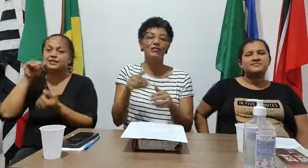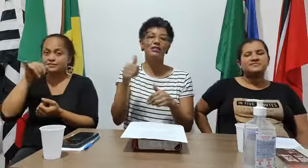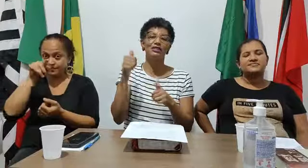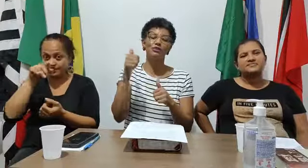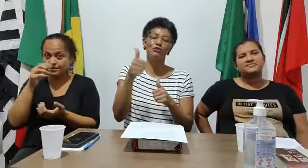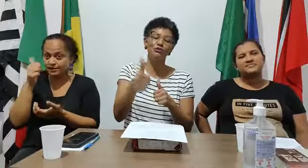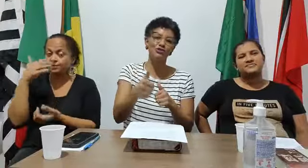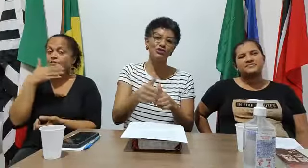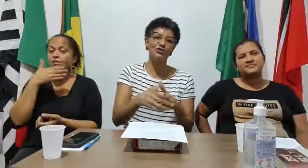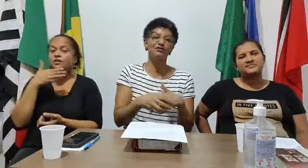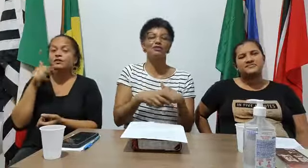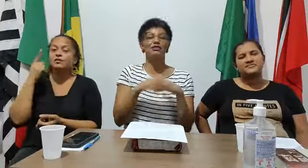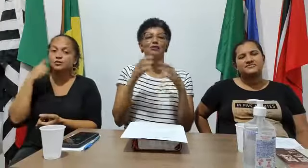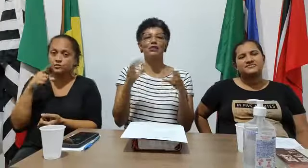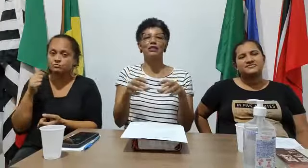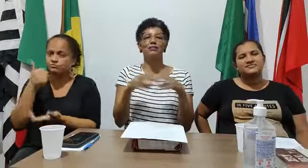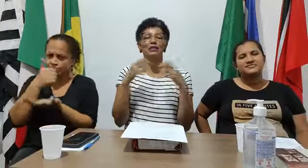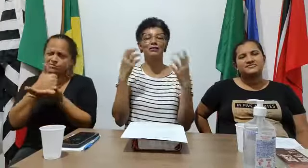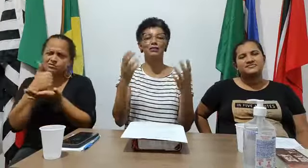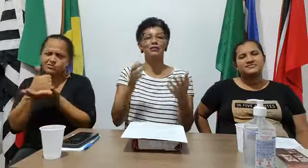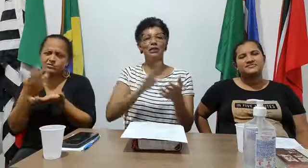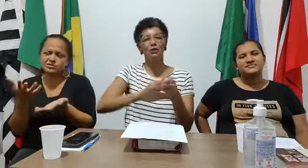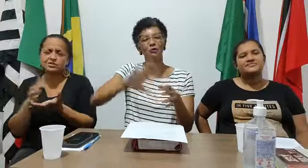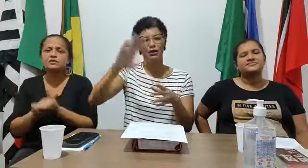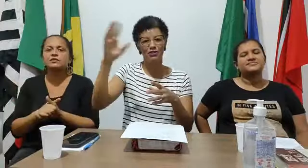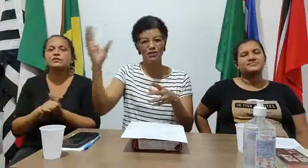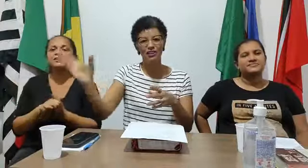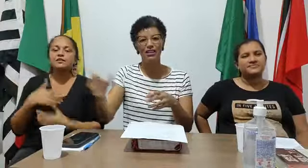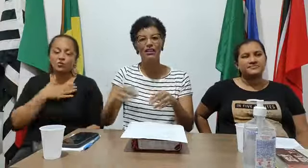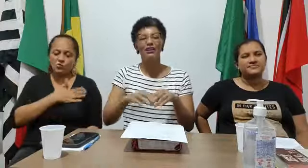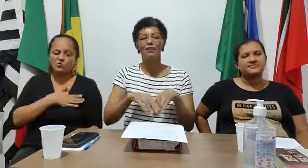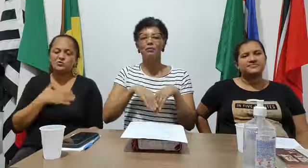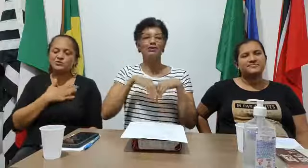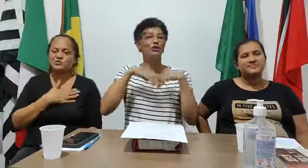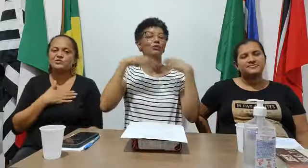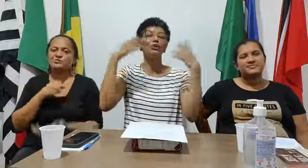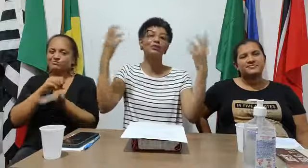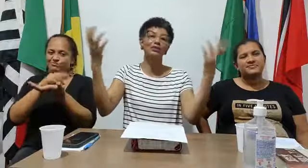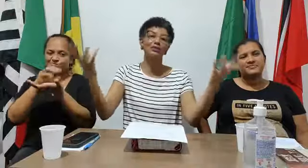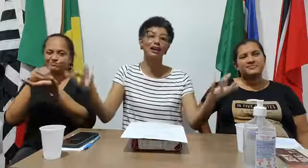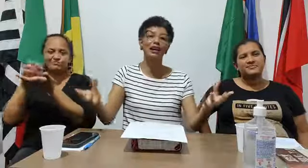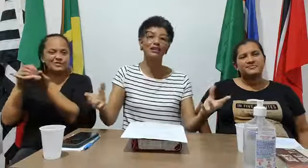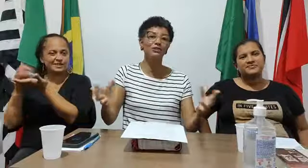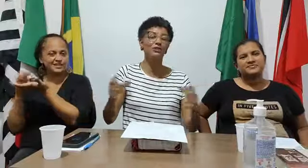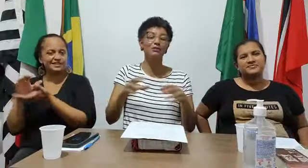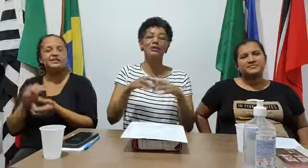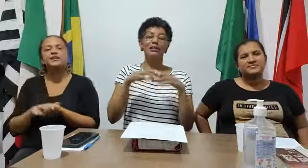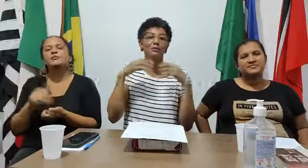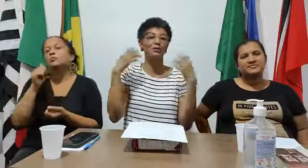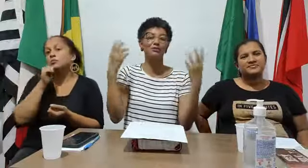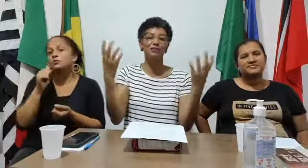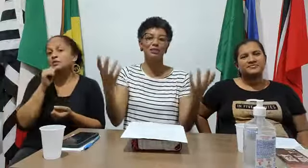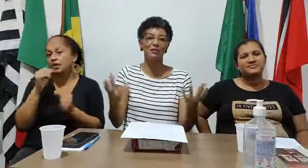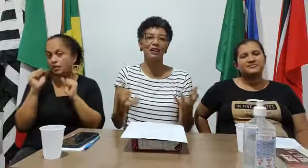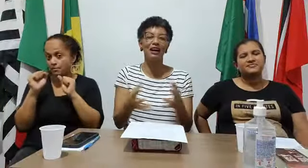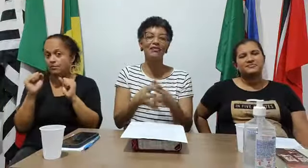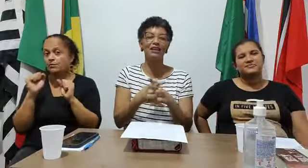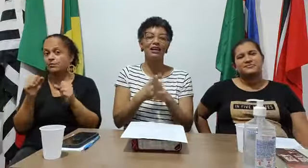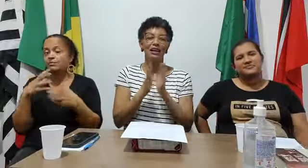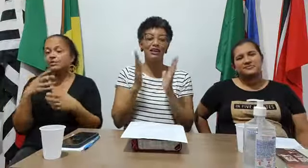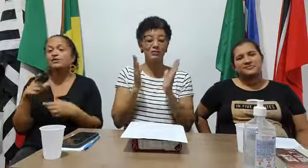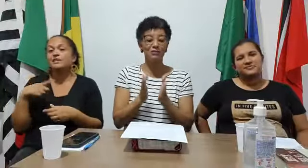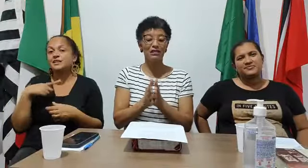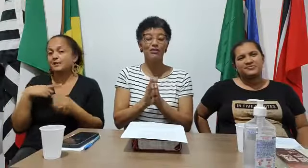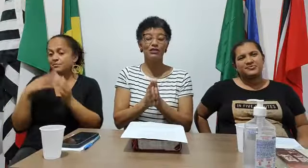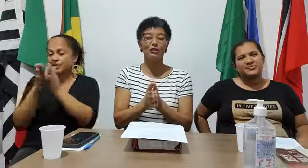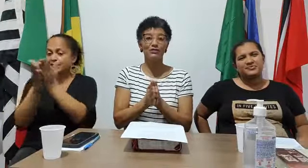gostou, você curte. Se você gostou dessa palavra, falou que você compartilha com outras mulheres, que outras mulheres possam ouvir essa palavra.